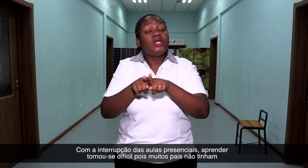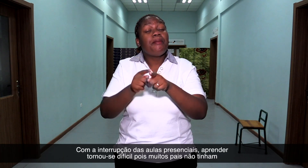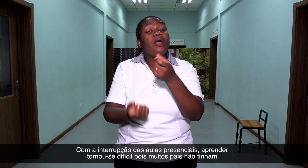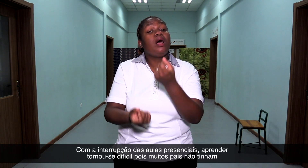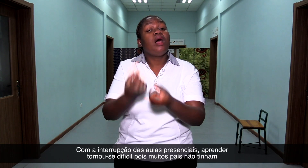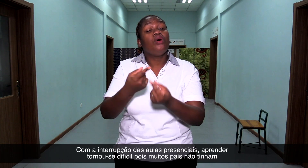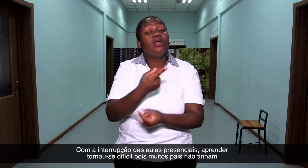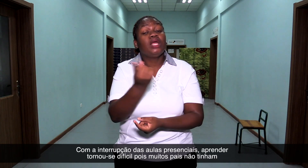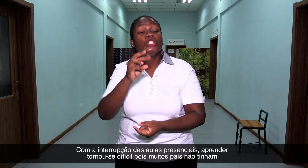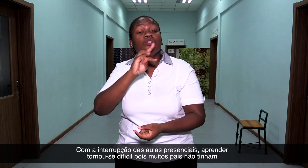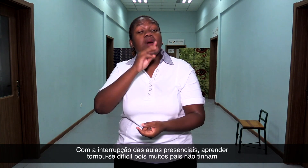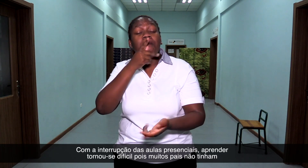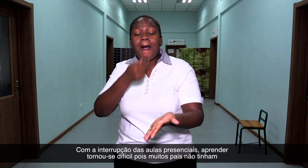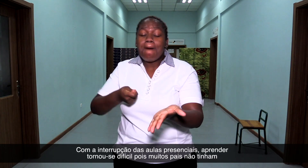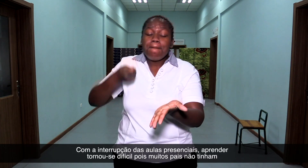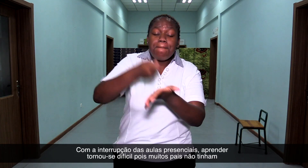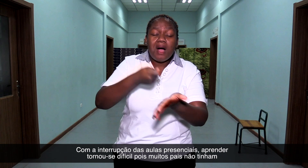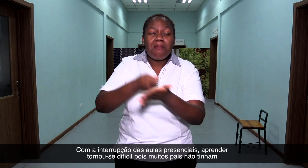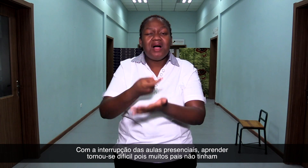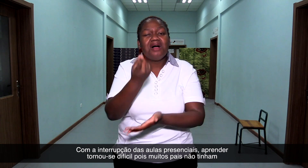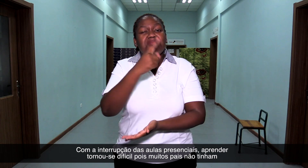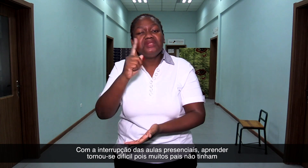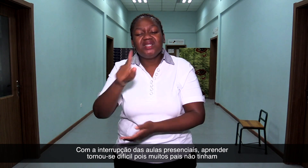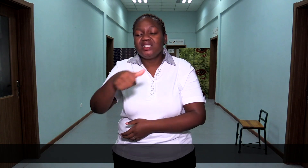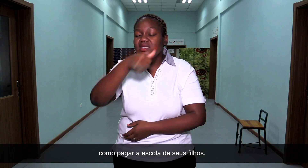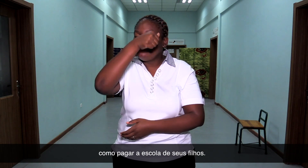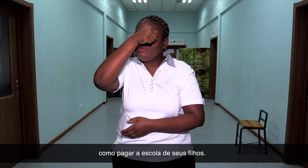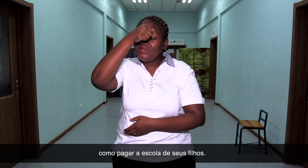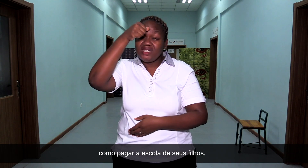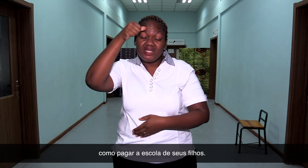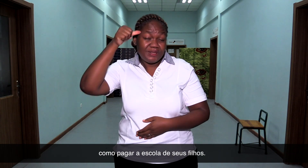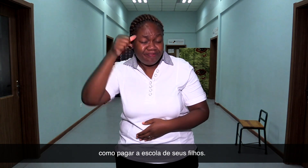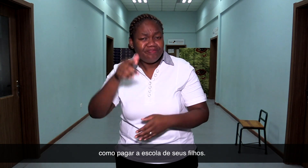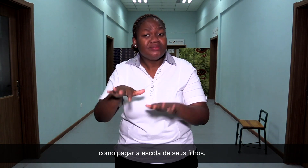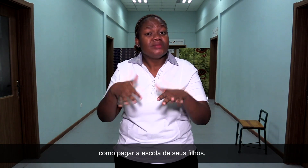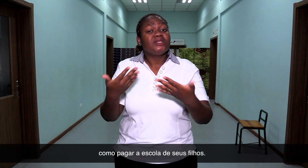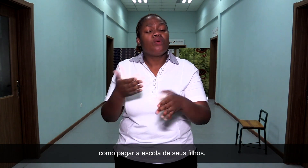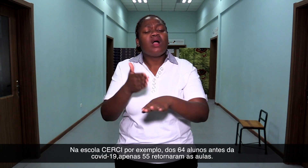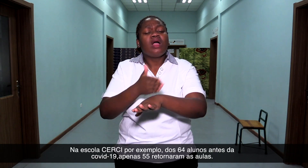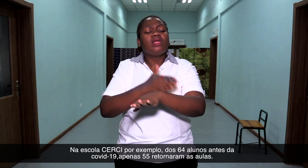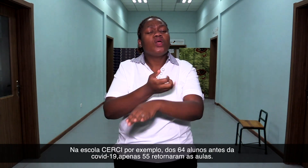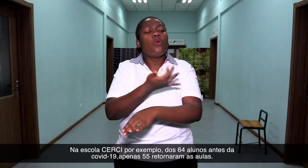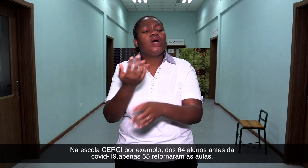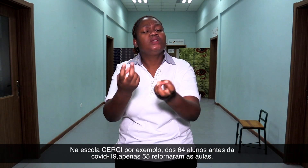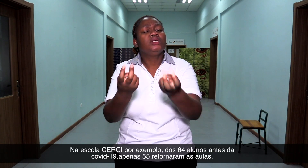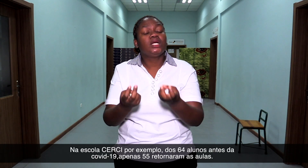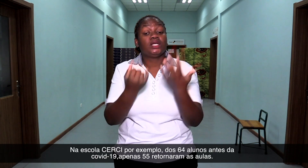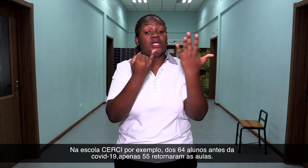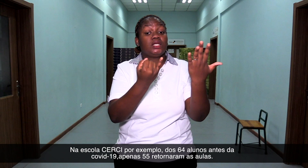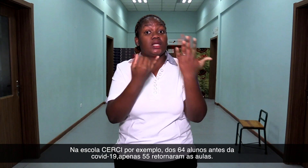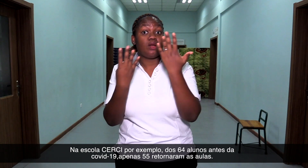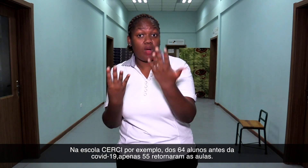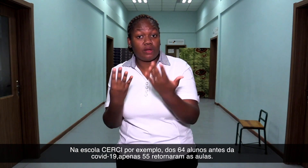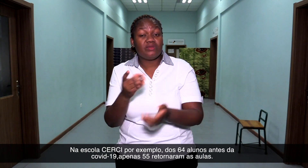aulas presenciais, aprender tornou-se difícil, pois muitos pais não tinham como pagar a escola de seus filhos. Na escola Cerce, por exemplo,